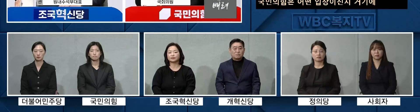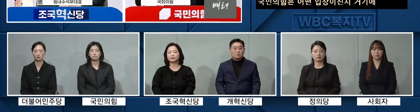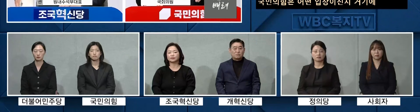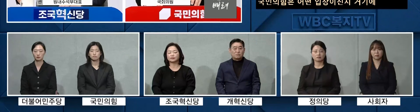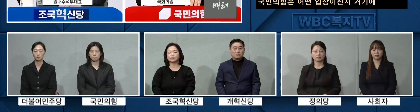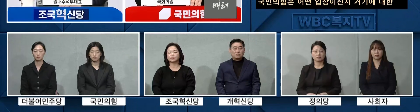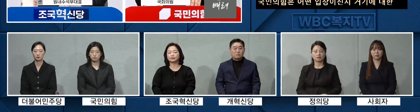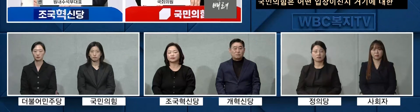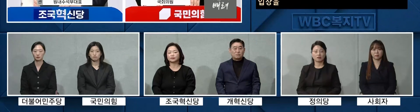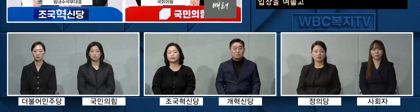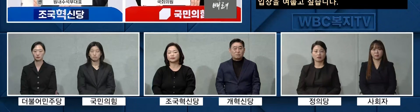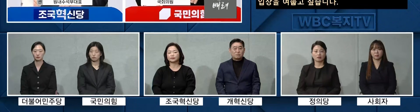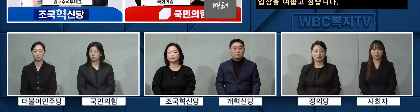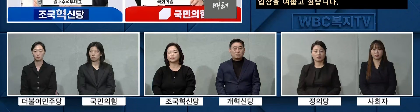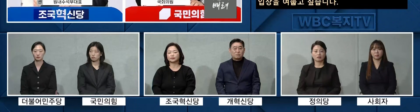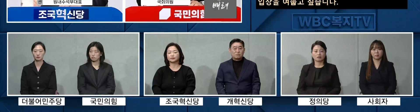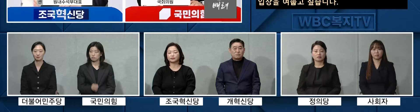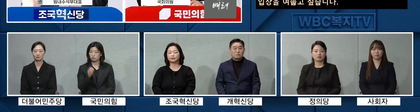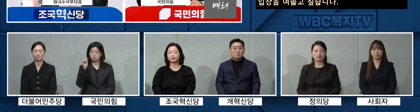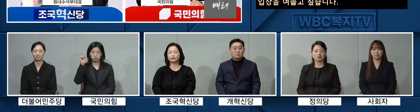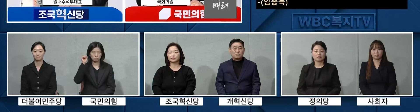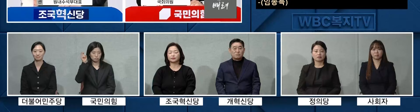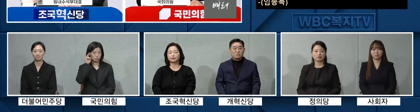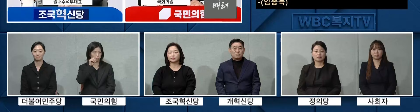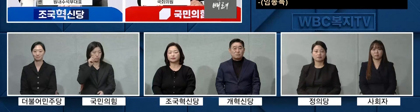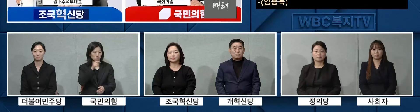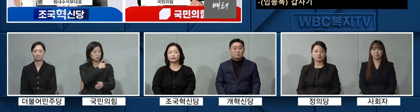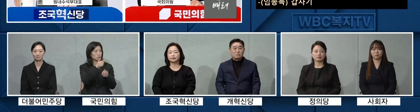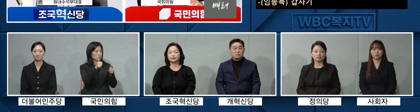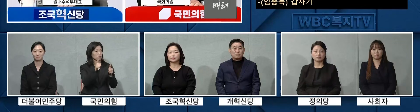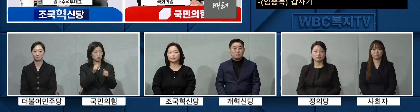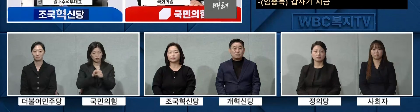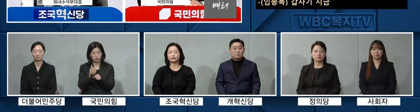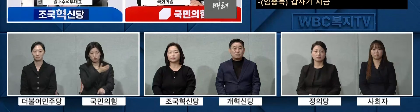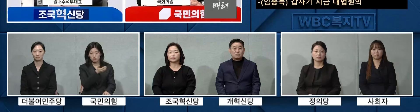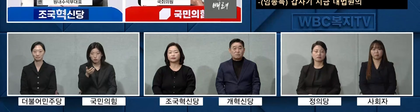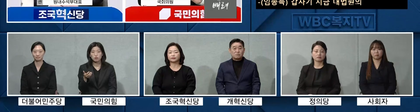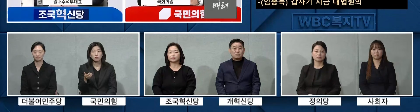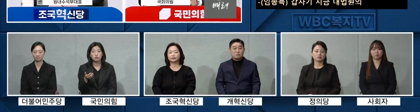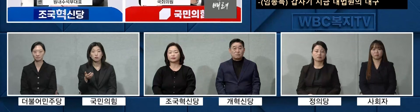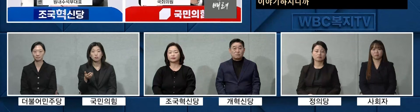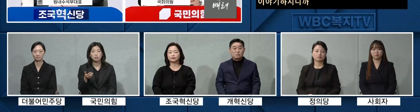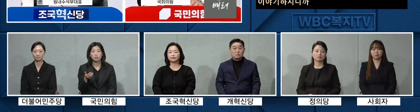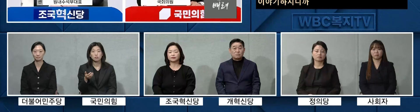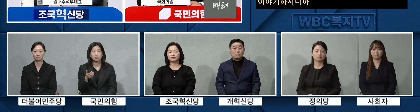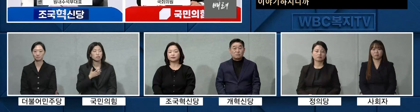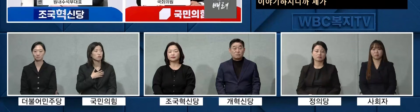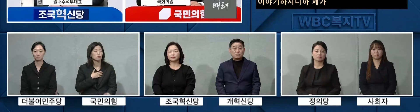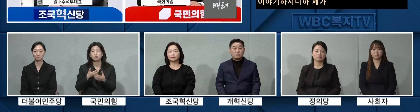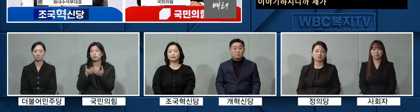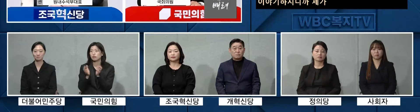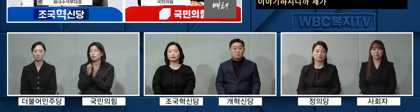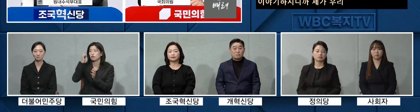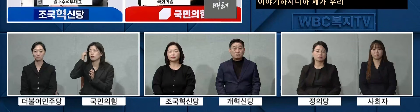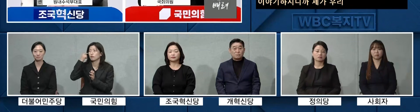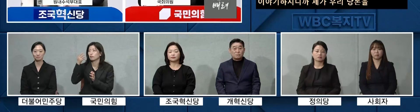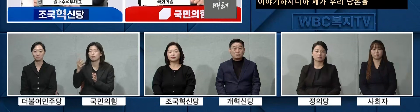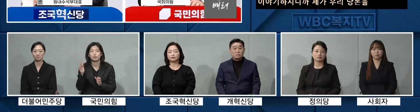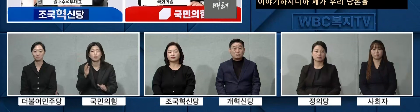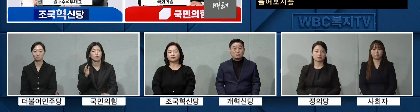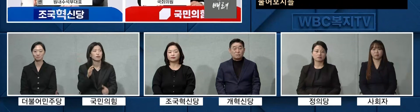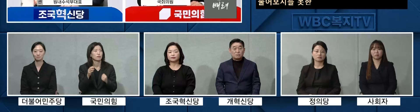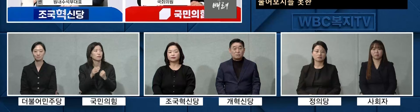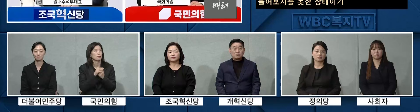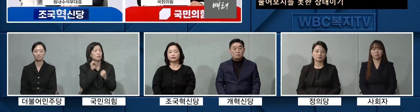싶습니다. 갑자기 지금 대법원의 대구 이전을 이야기하시니까 제가 우리 당론을 이걸 물어보지를 못한 상태이기 때문에 제가